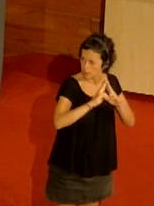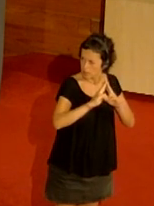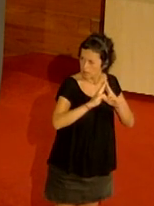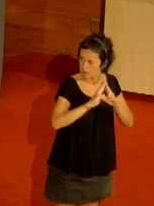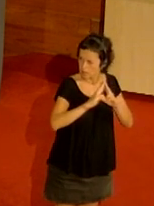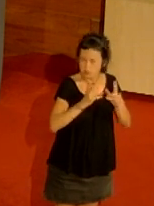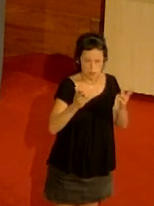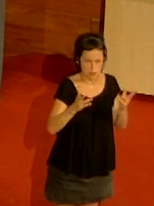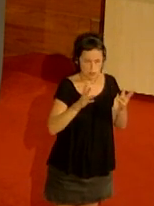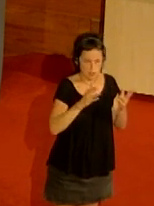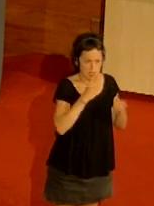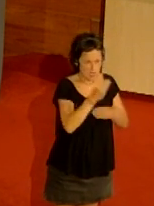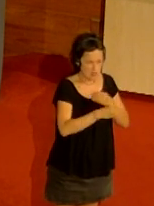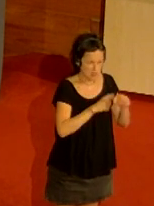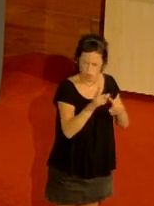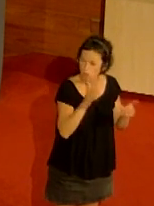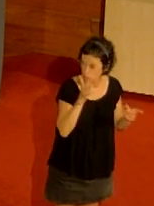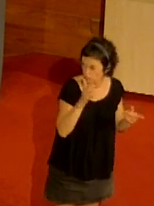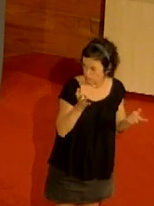que por qué no se hacen, ¿no? Porque, ¿no?